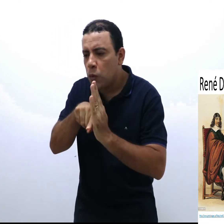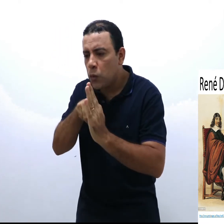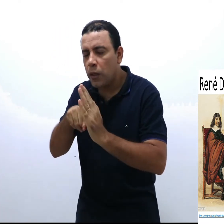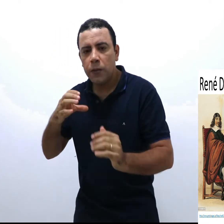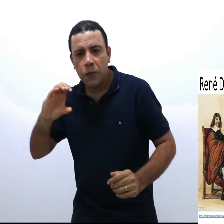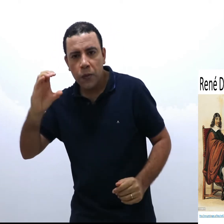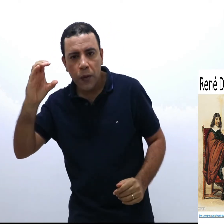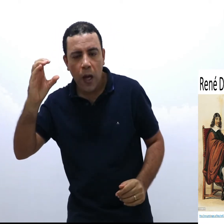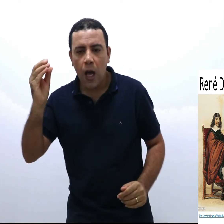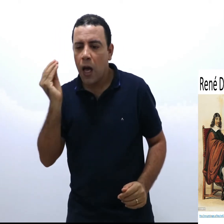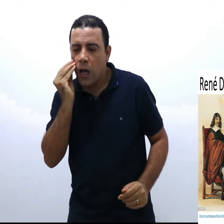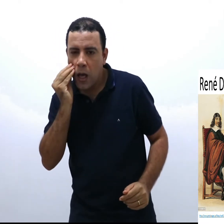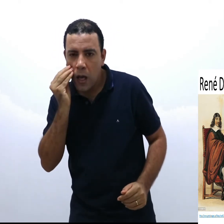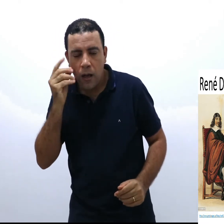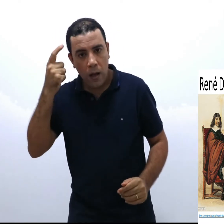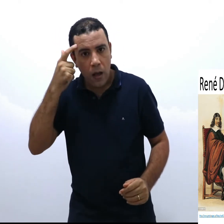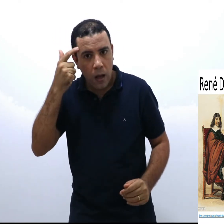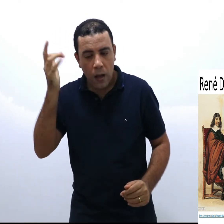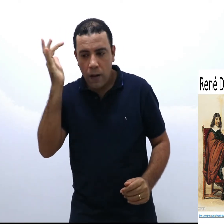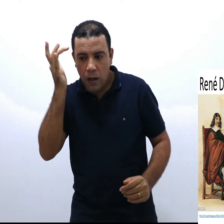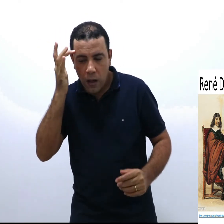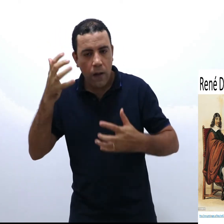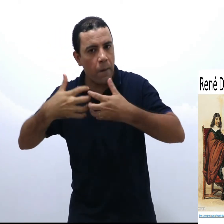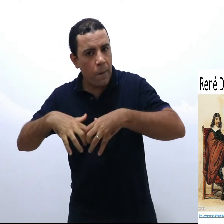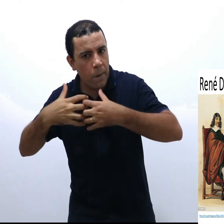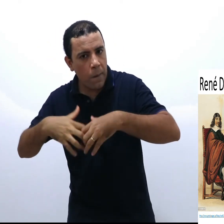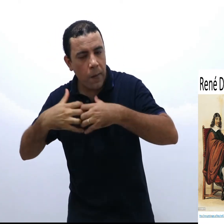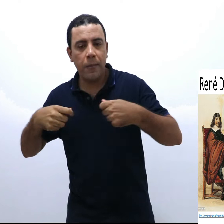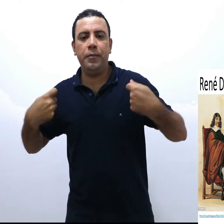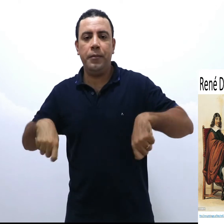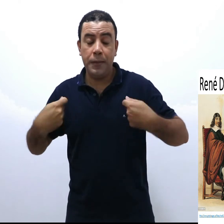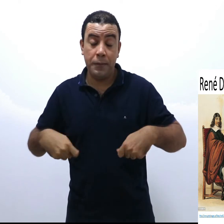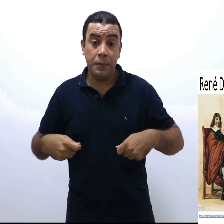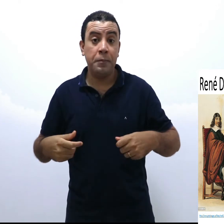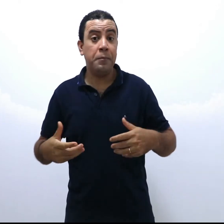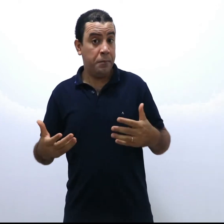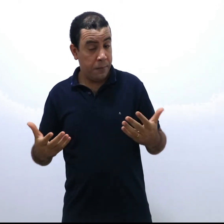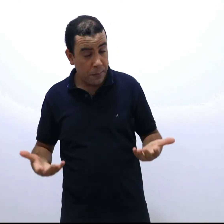a pesquisa científica. Sempre incentivava o uso da razão, dizia que era necessário.